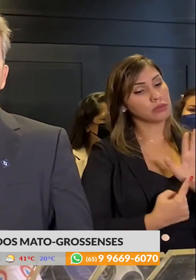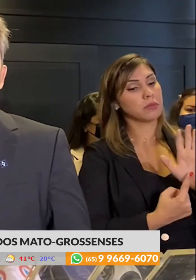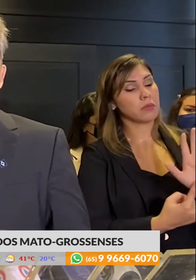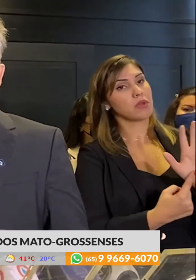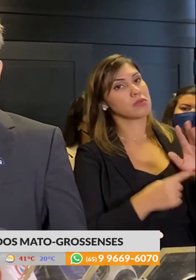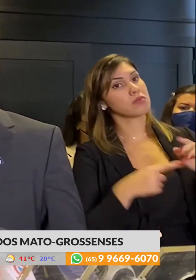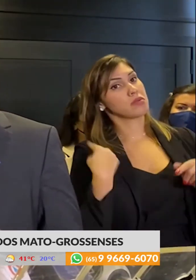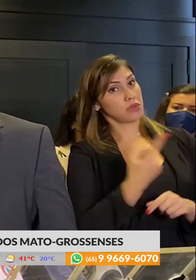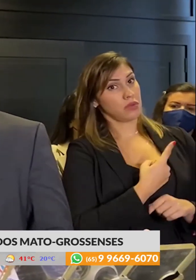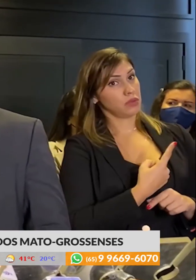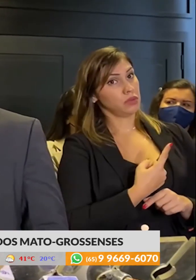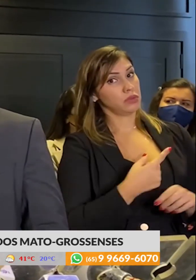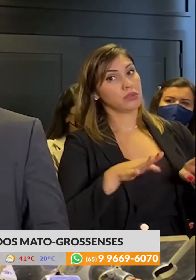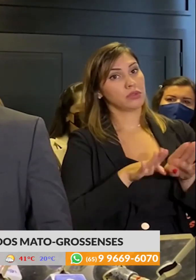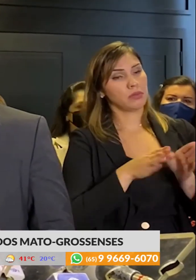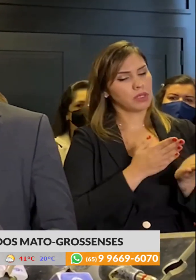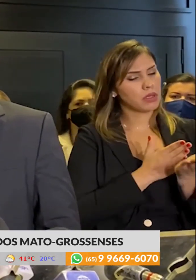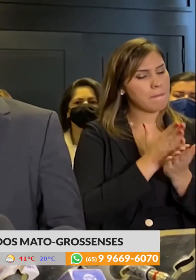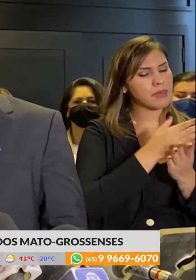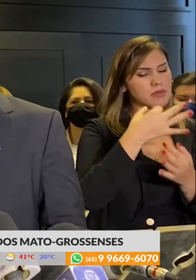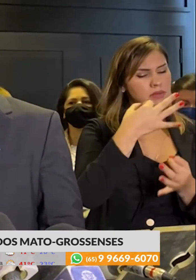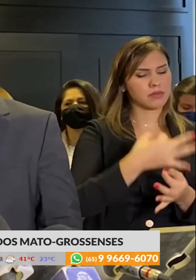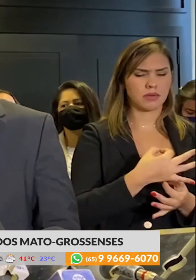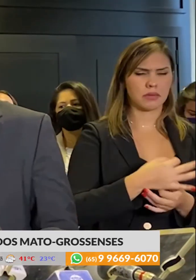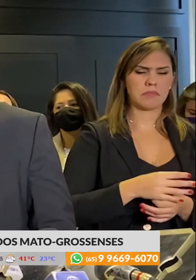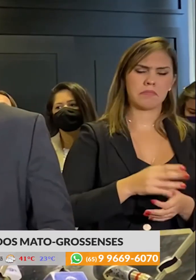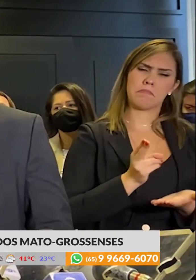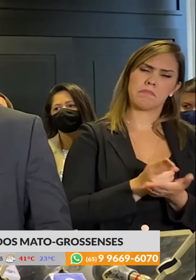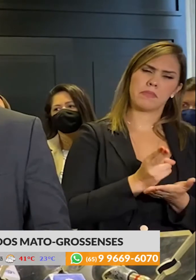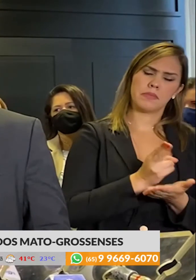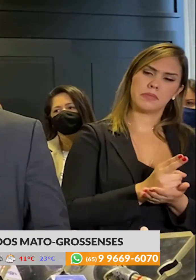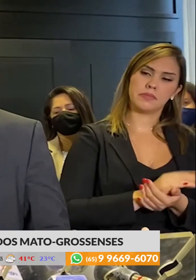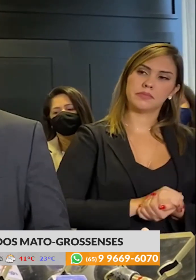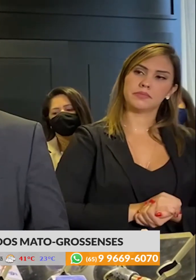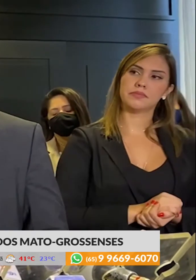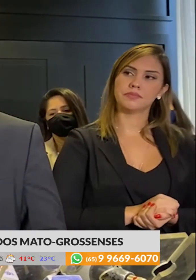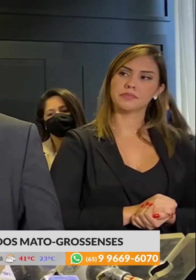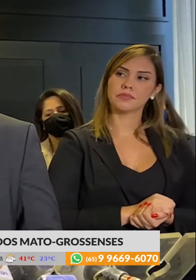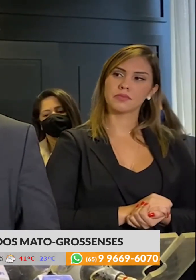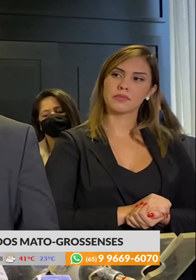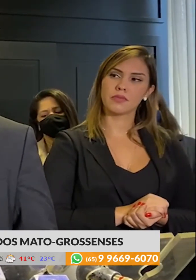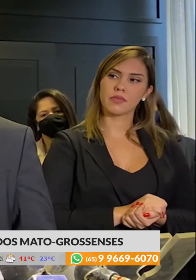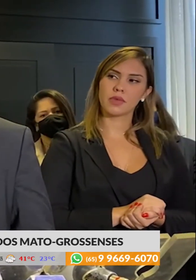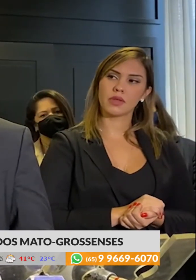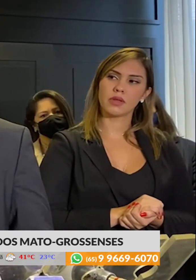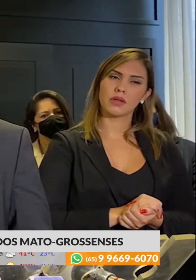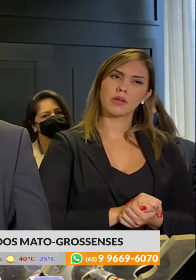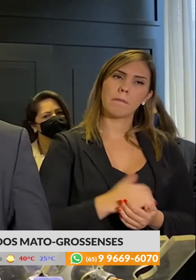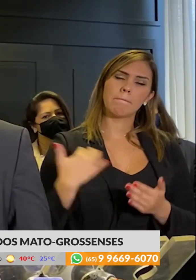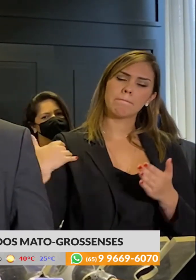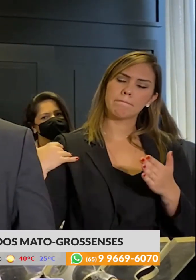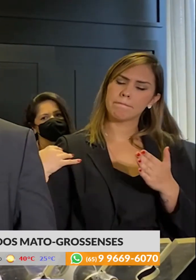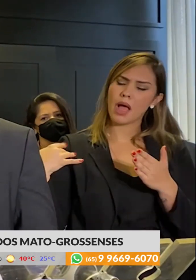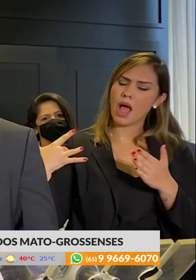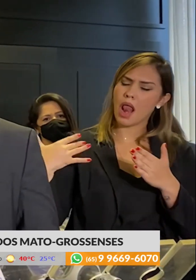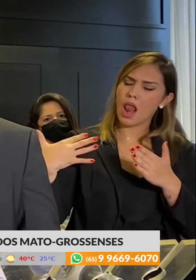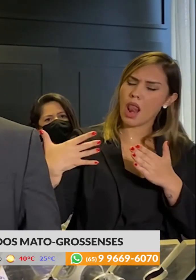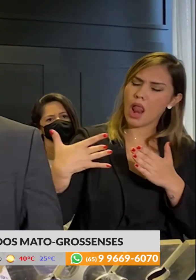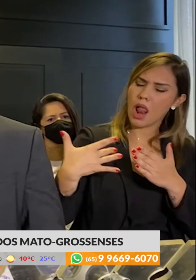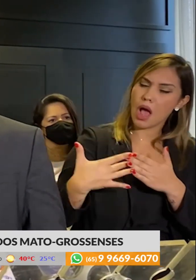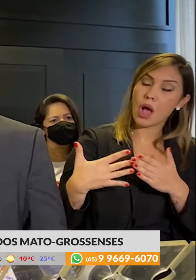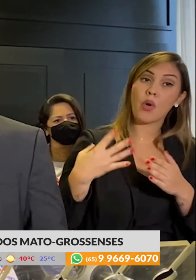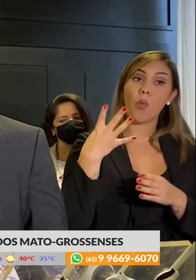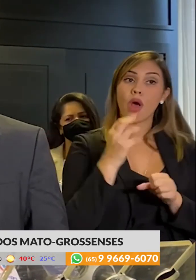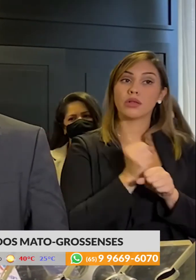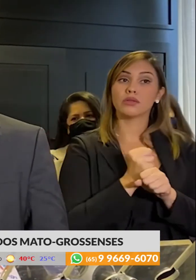que nós estávamos e estamos no caminho correto. Então mesmo no caminhar dessa trajetória de 4 anos, não completando